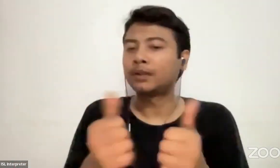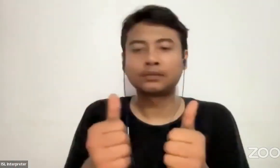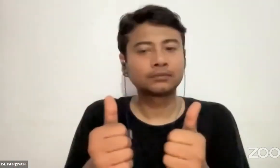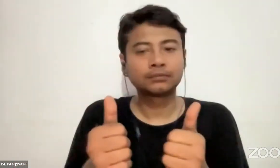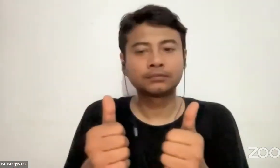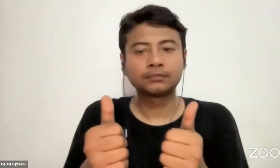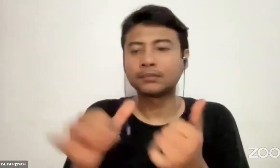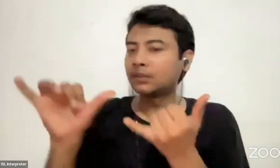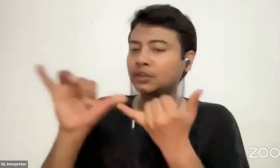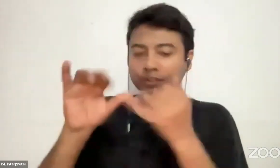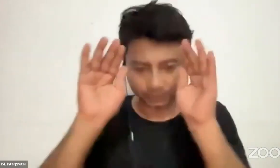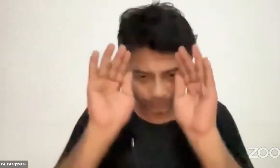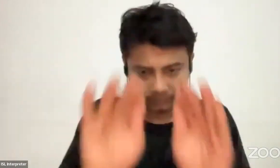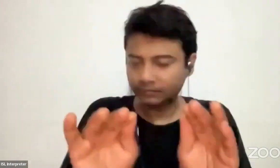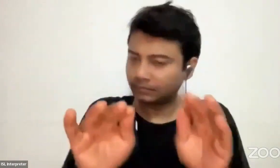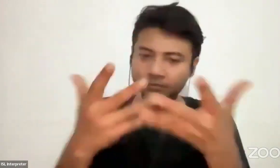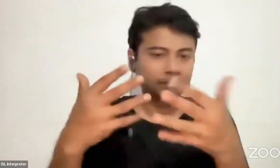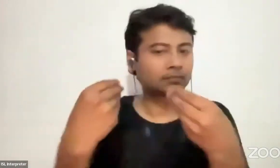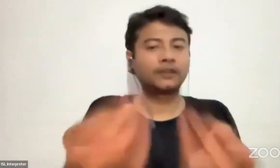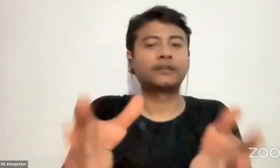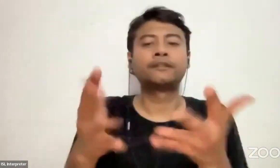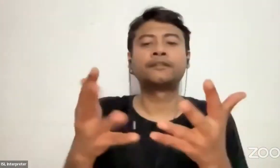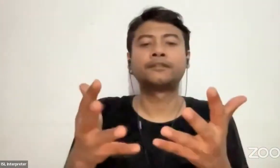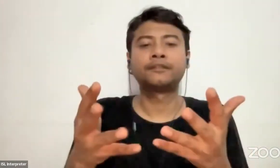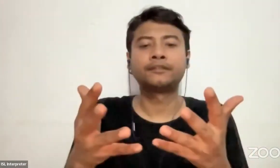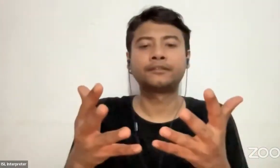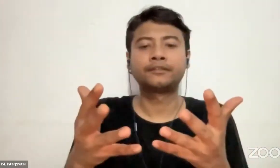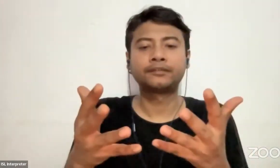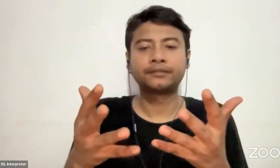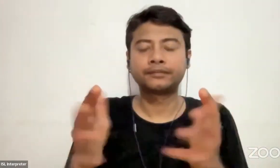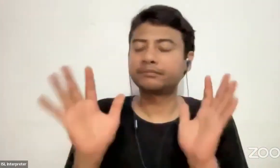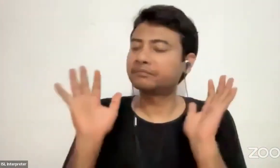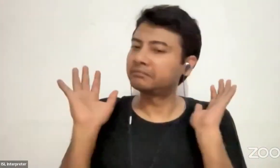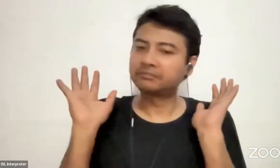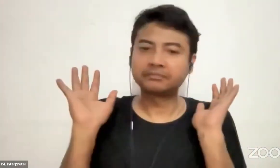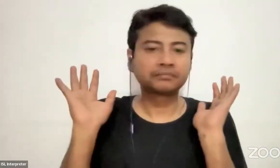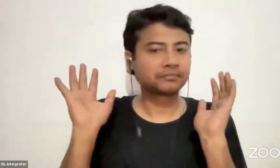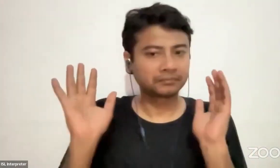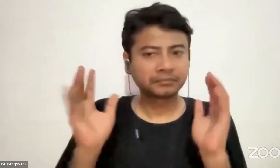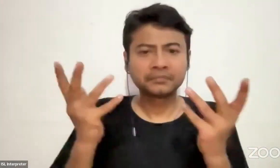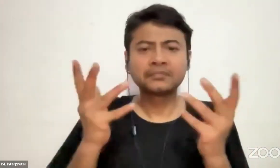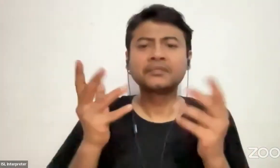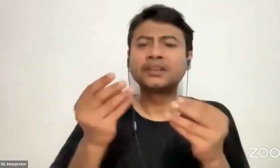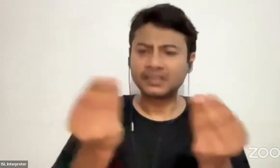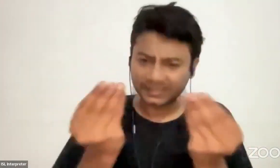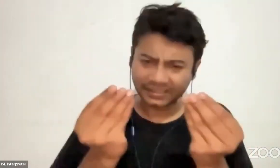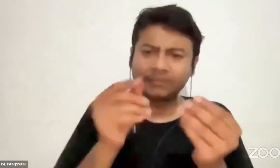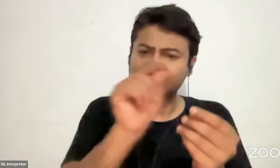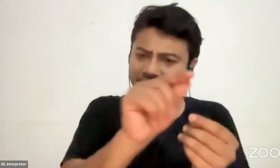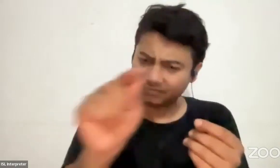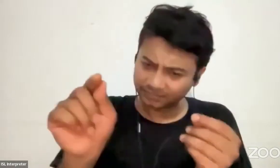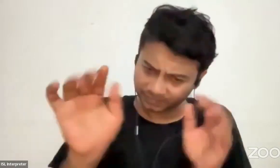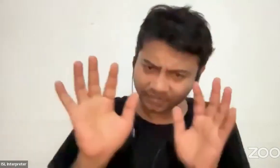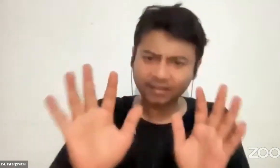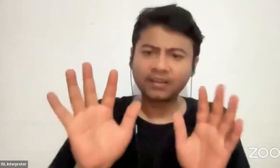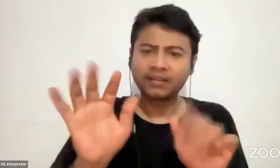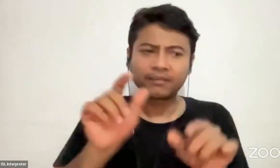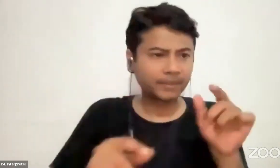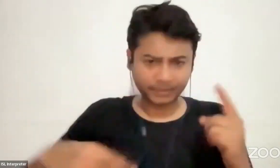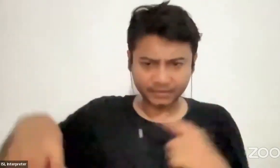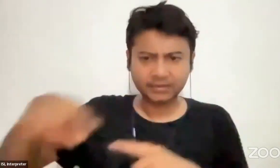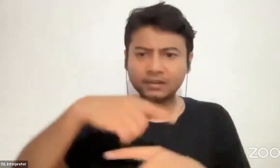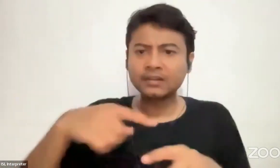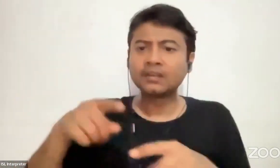लोग हैं ना, उनको कितना भी क्लास दे दो, कितनी भी बात बता दो, लेकिन वो भगवान में कभी भी विश्वास नहीं कर